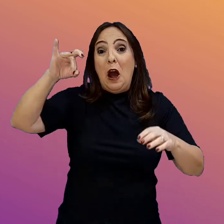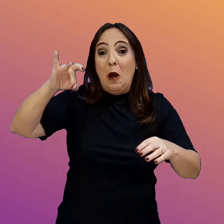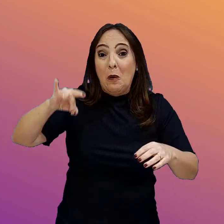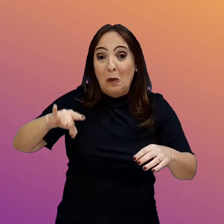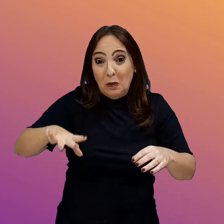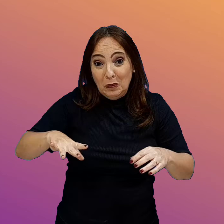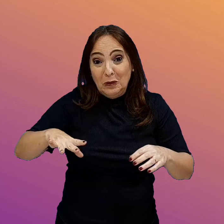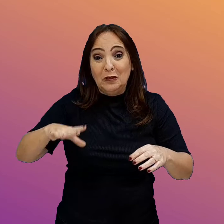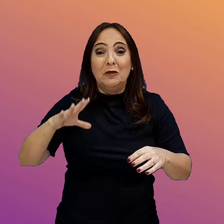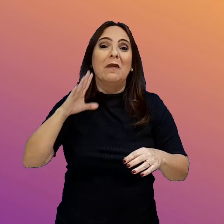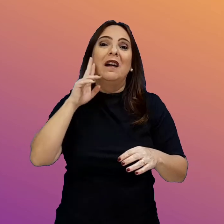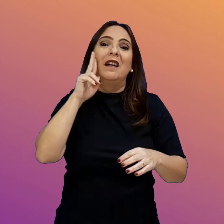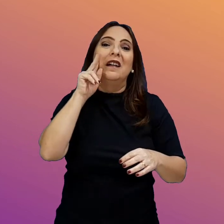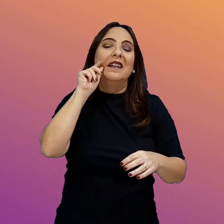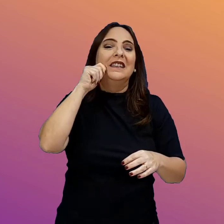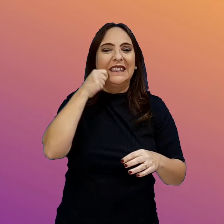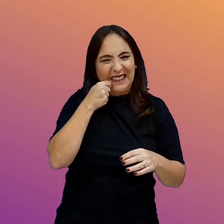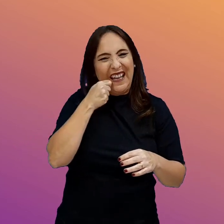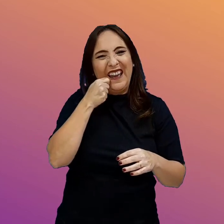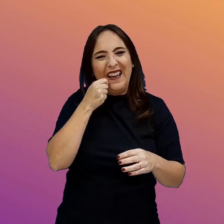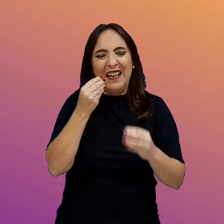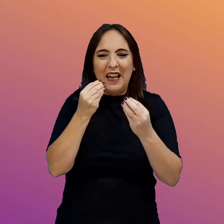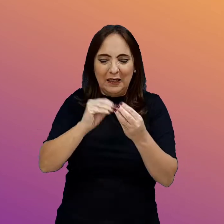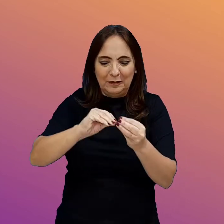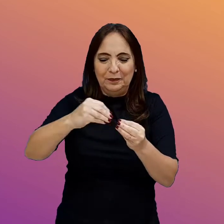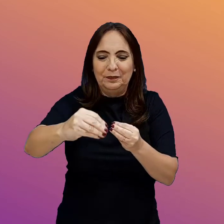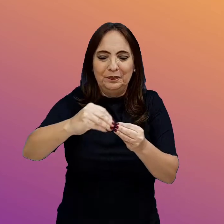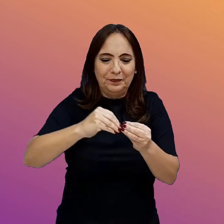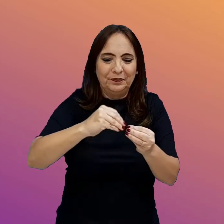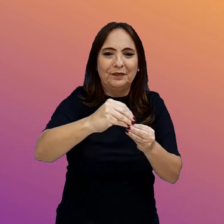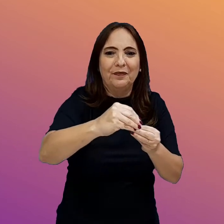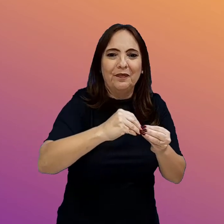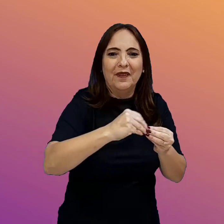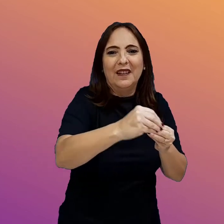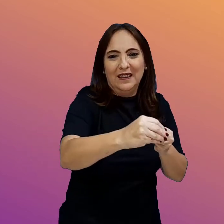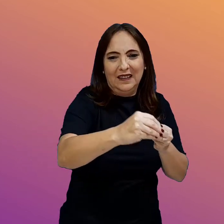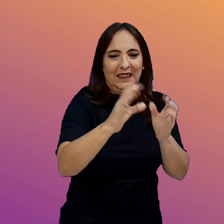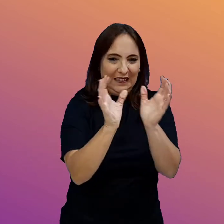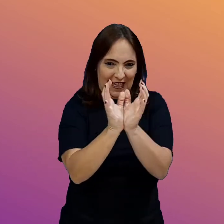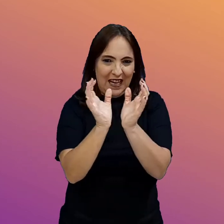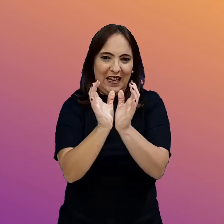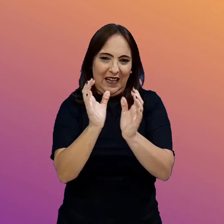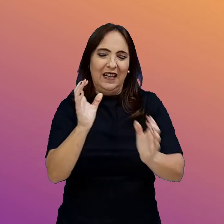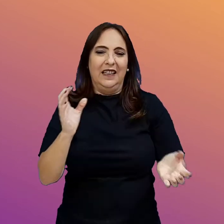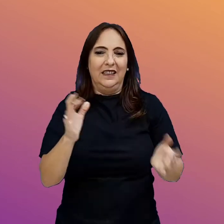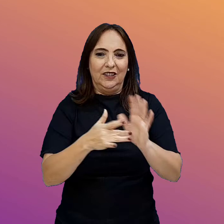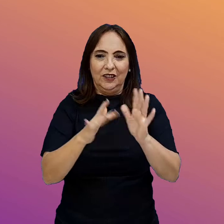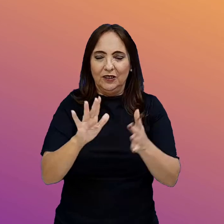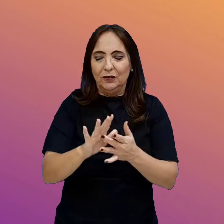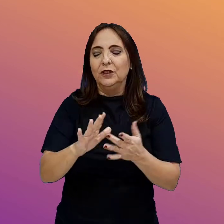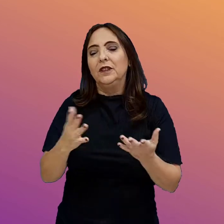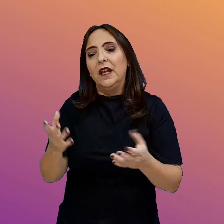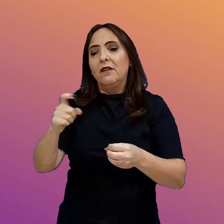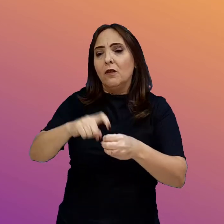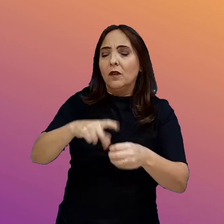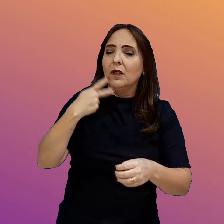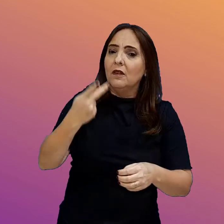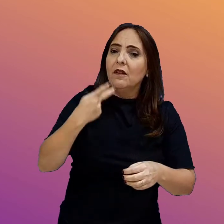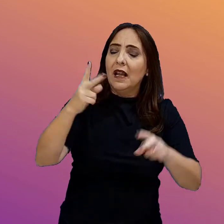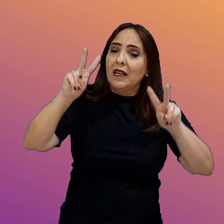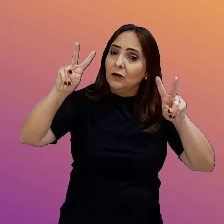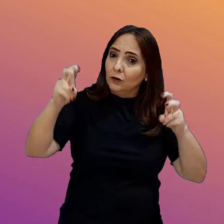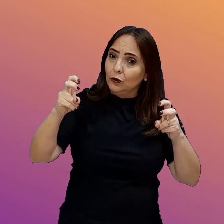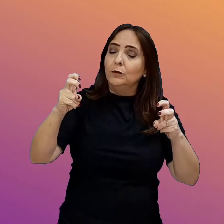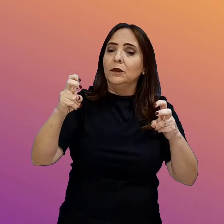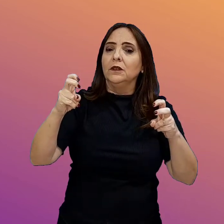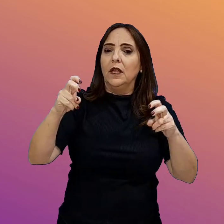estava acontecendo ali, com a riqueza de detalhes. E voltando, né, ao ponto do jantar, ao momento que a gente está reunido